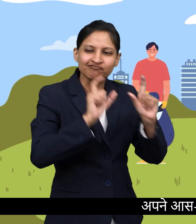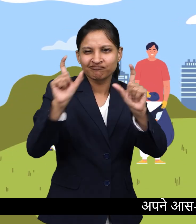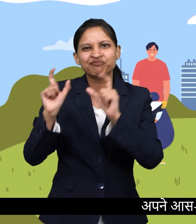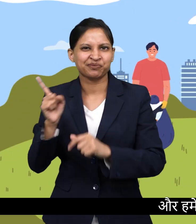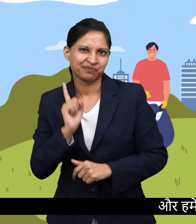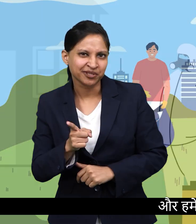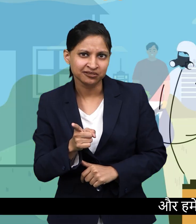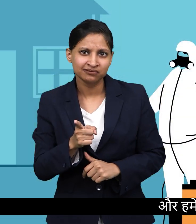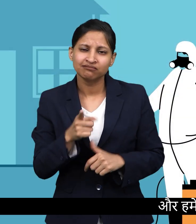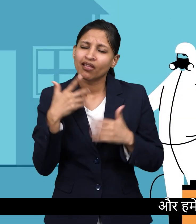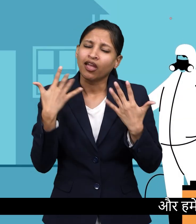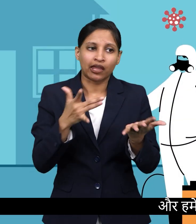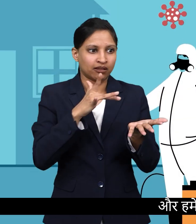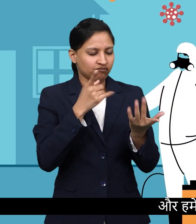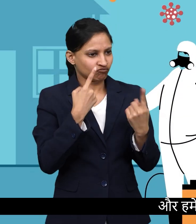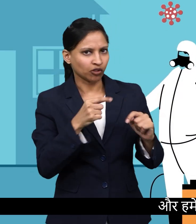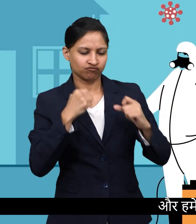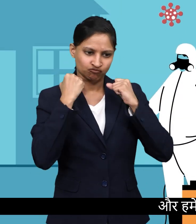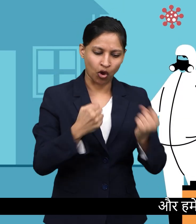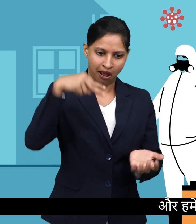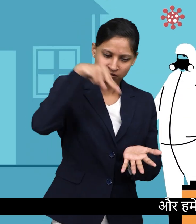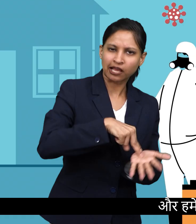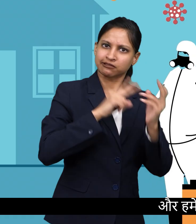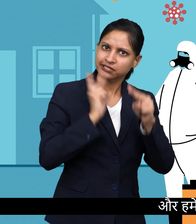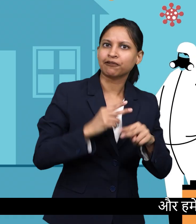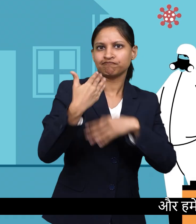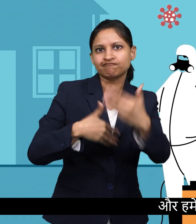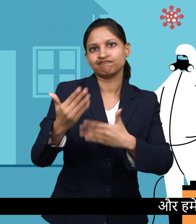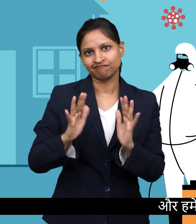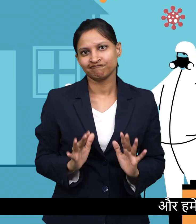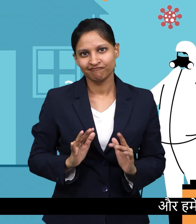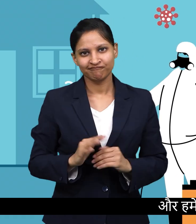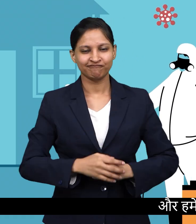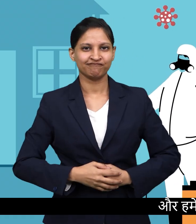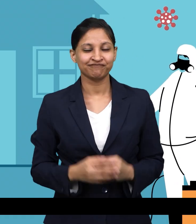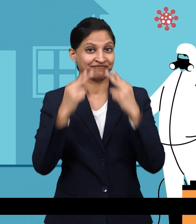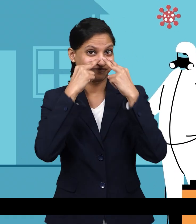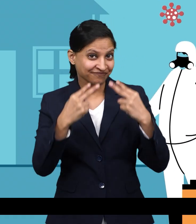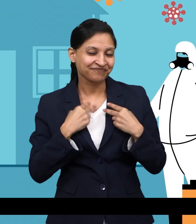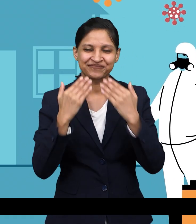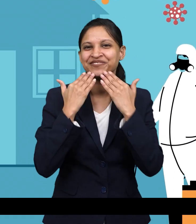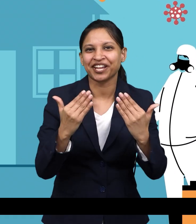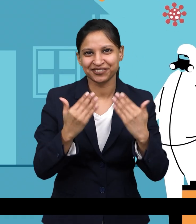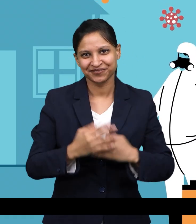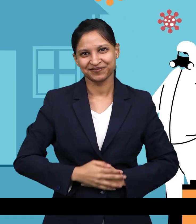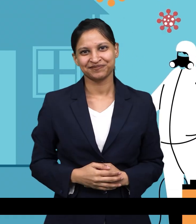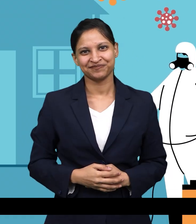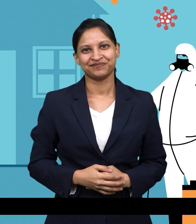रखें और हमेशा सही के लिए खड़े रहें। धन्यवाद।